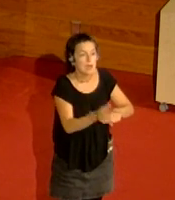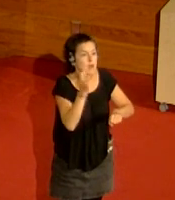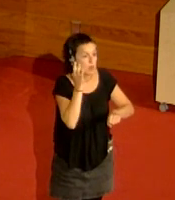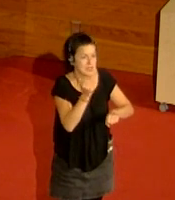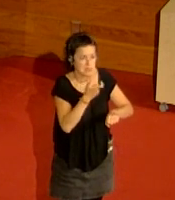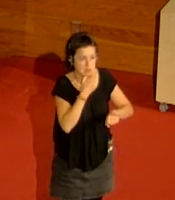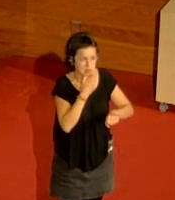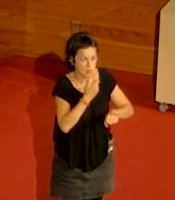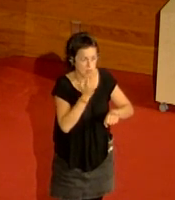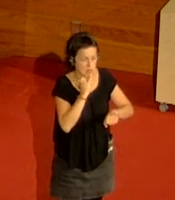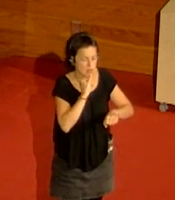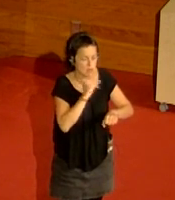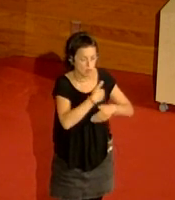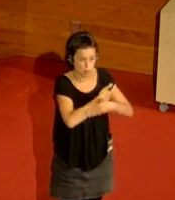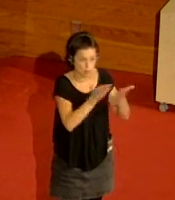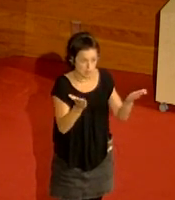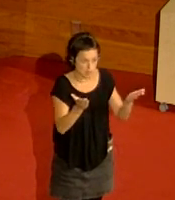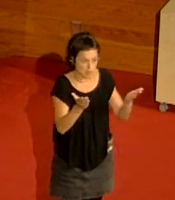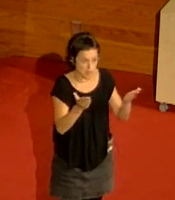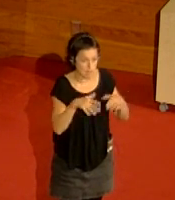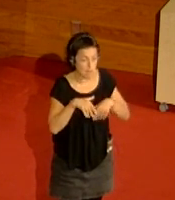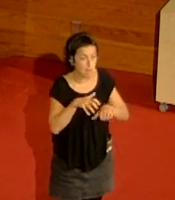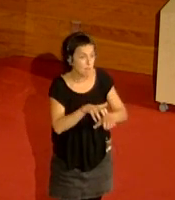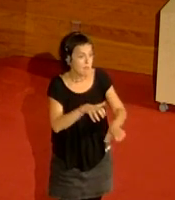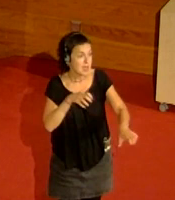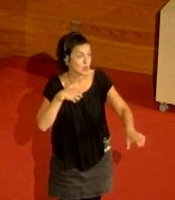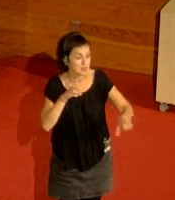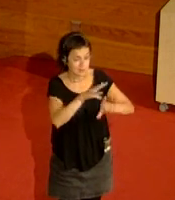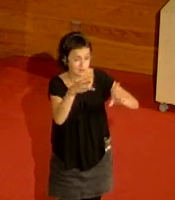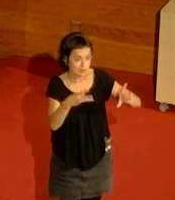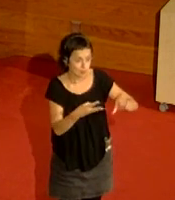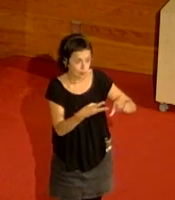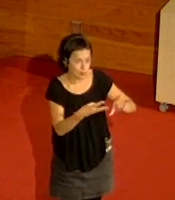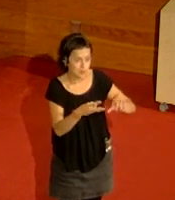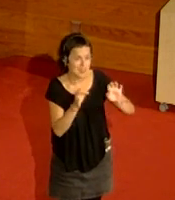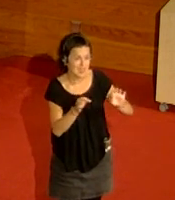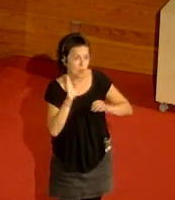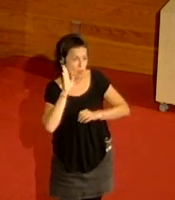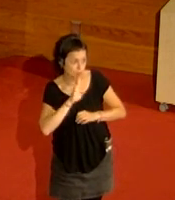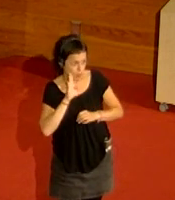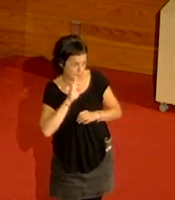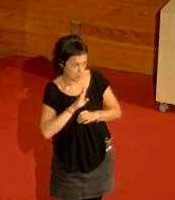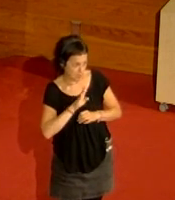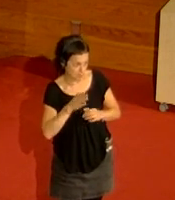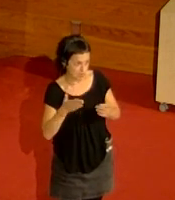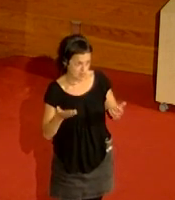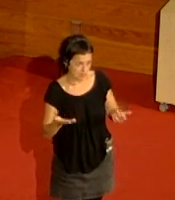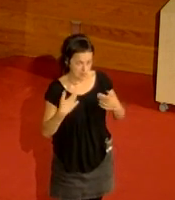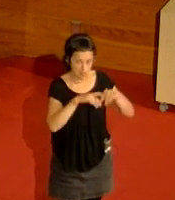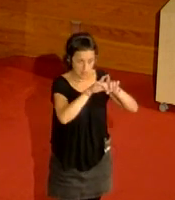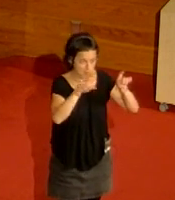estos dominios eran dominios pornográficos eran dominios que eran copiado Perdón comprados por eh